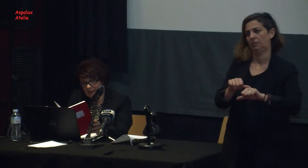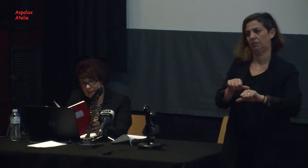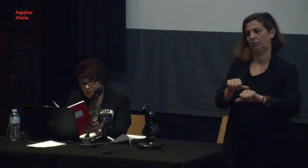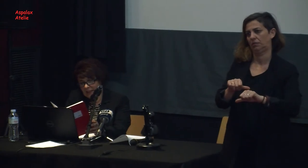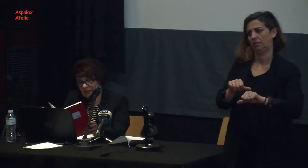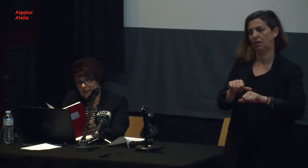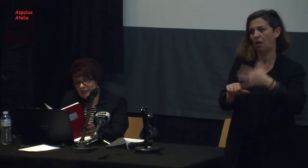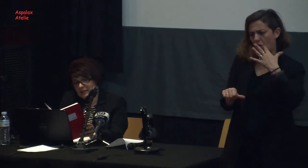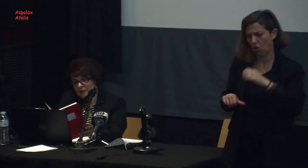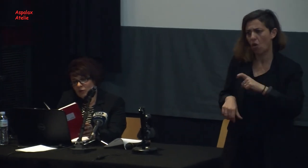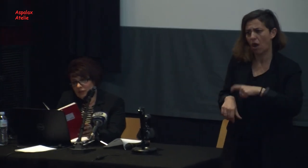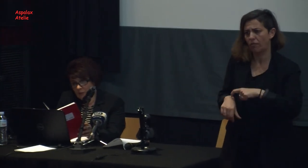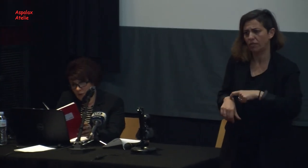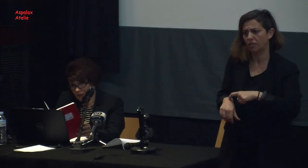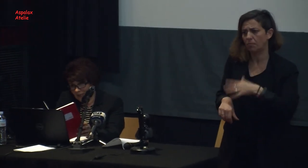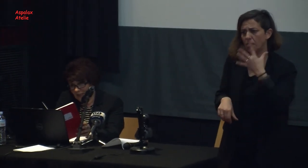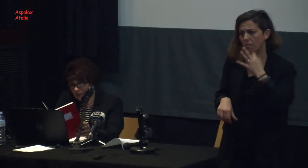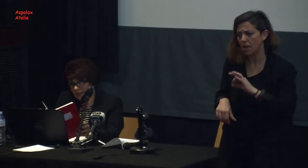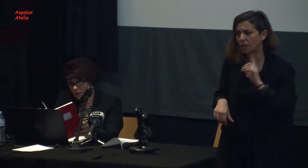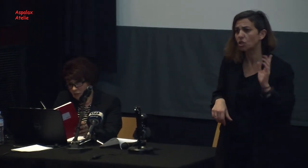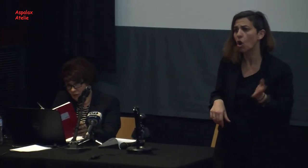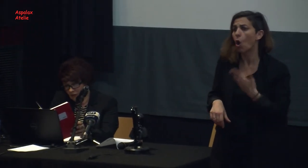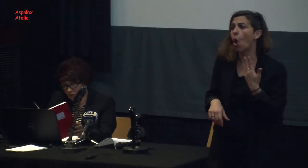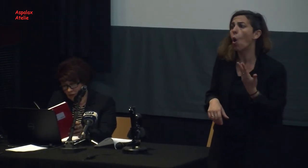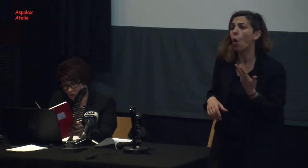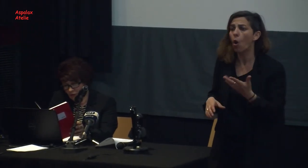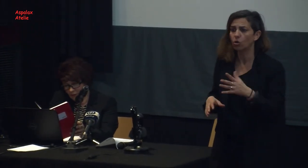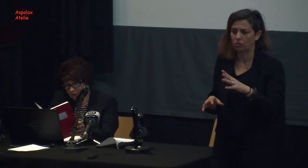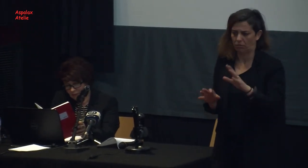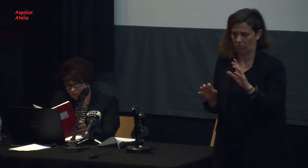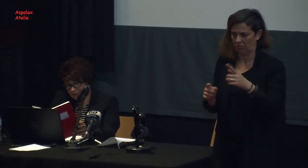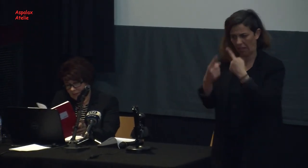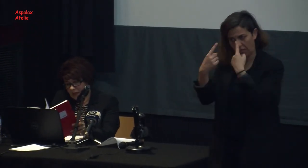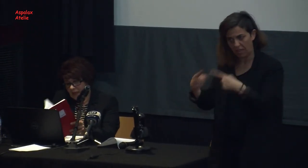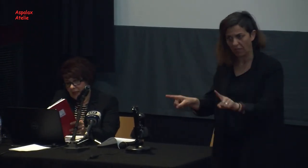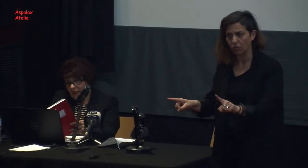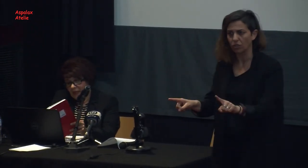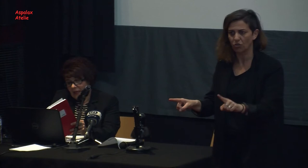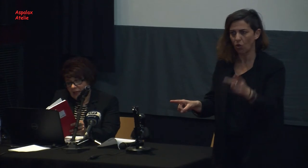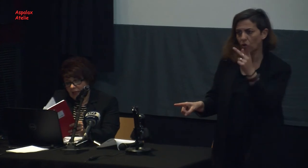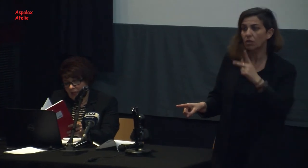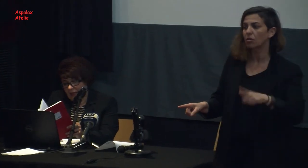παραμένει εχθρική σε ό,τι αποκλίνει από το κανονικό.